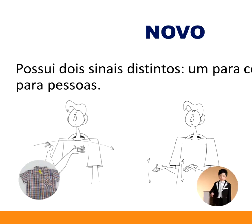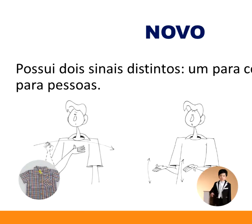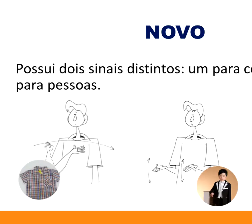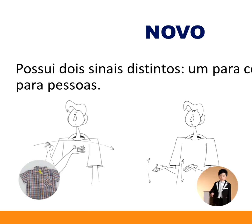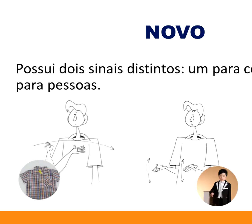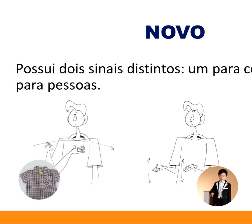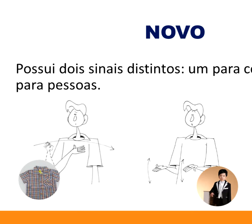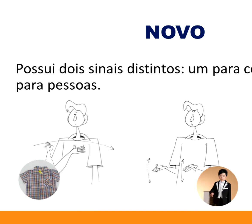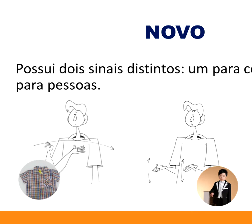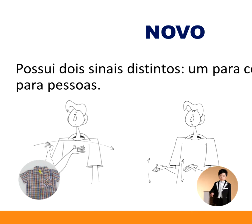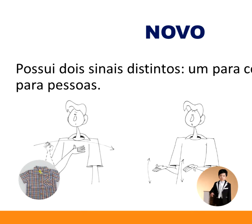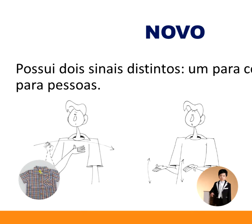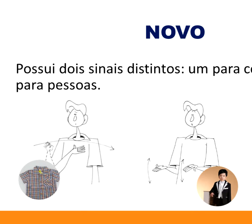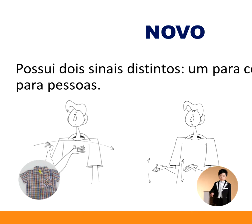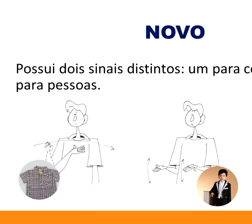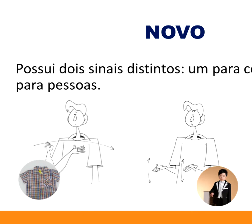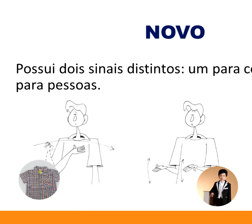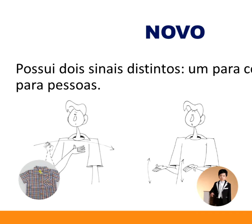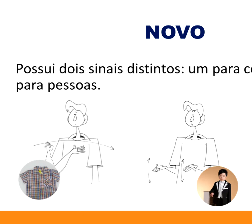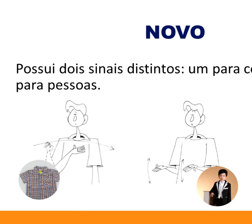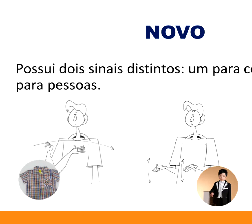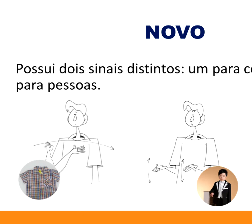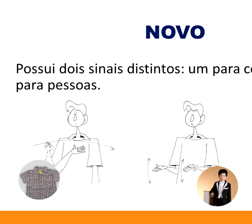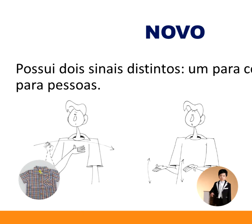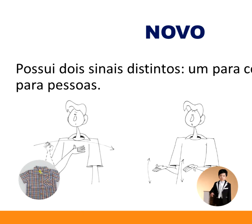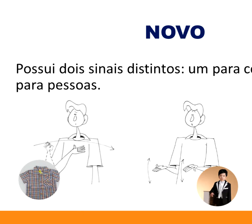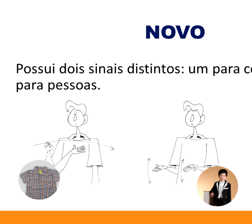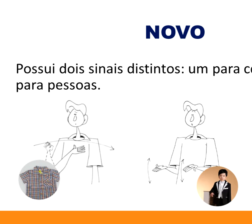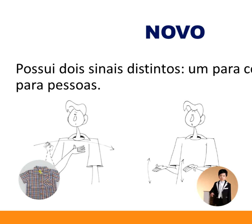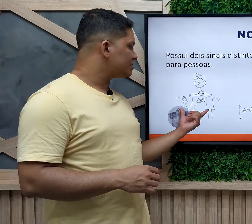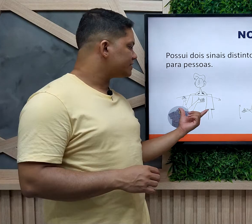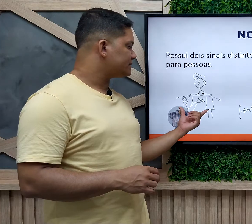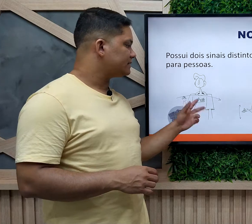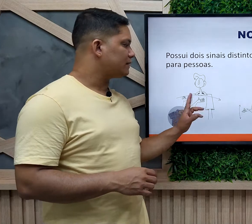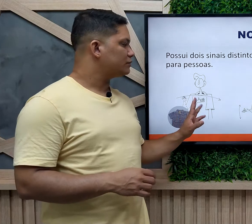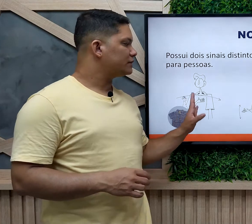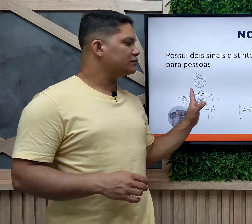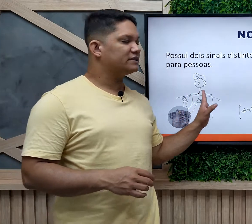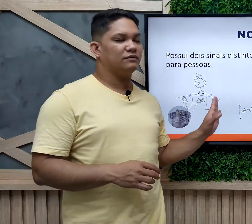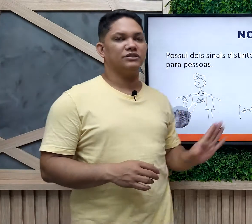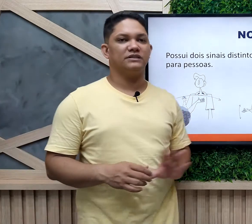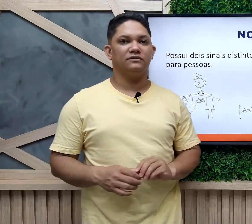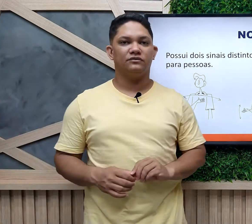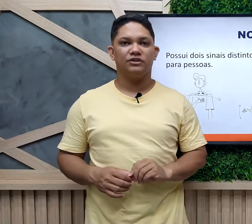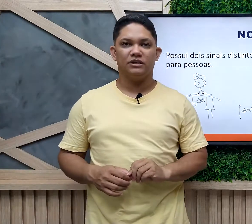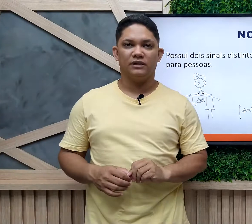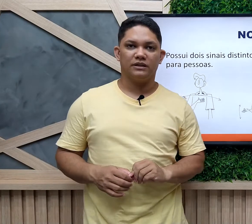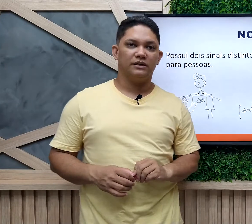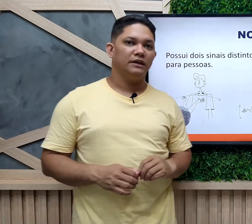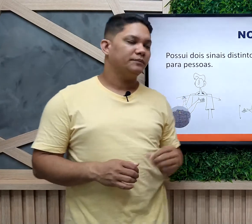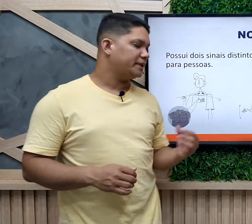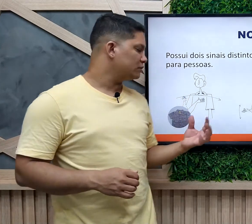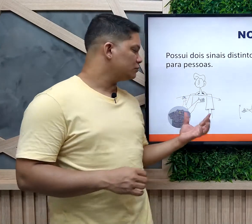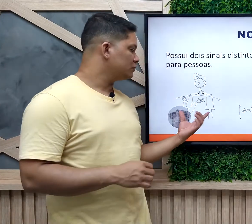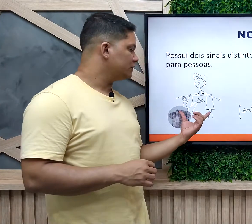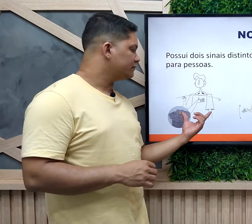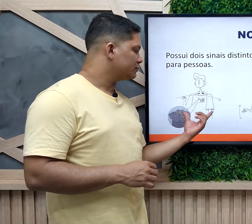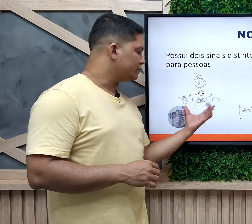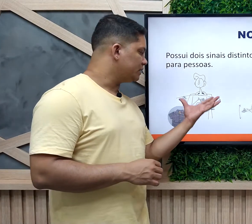Bom, nesse caso aqui, a gente vai utilizar então este sinal, que é um sinal que está sendo sugerido aqui pelo livro do